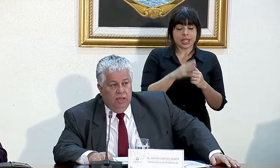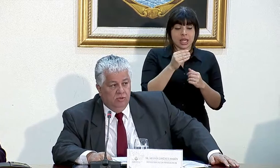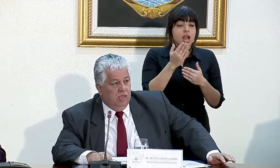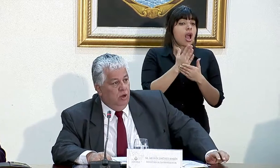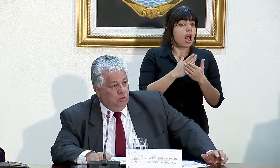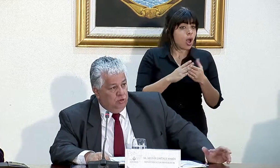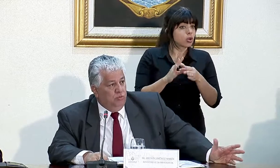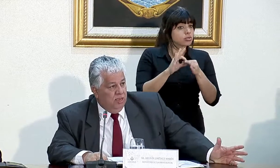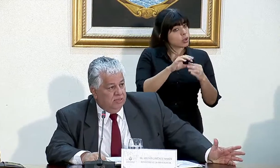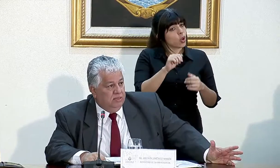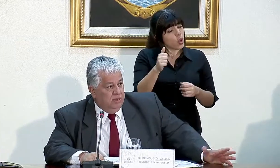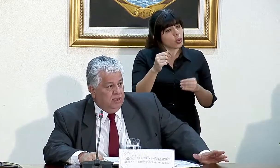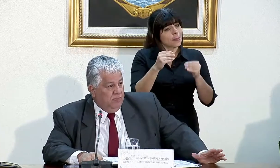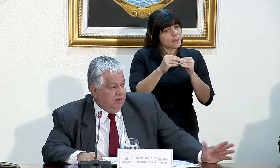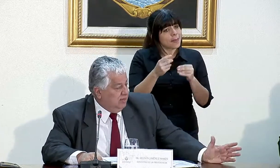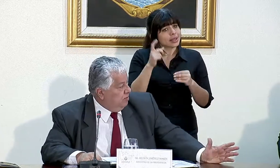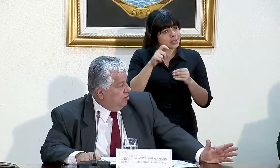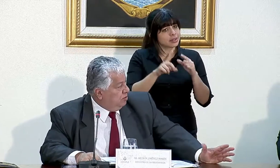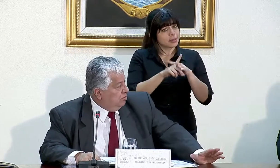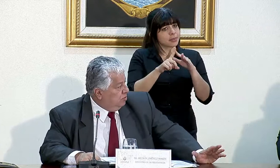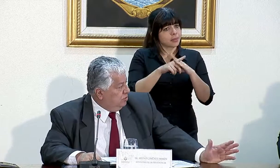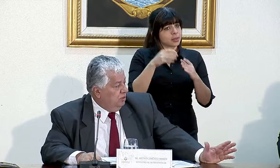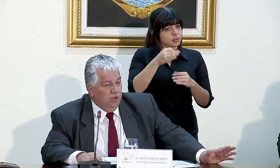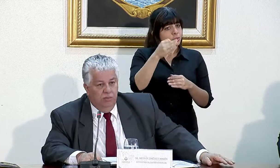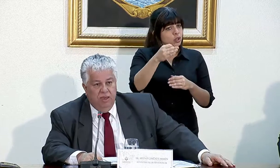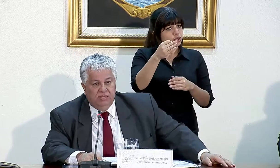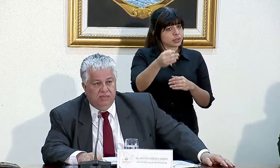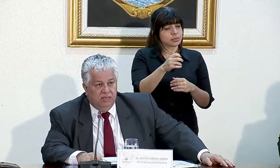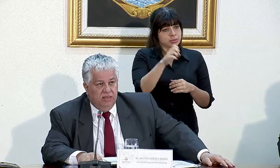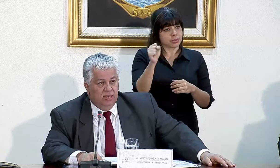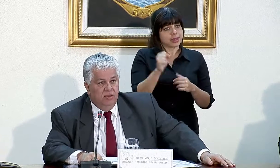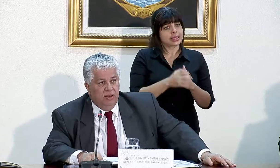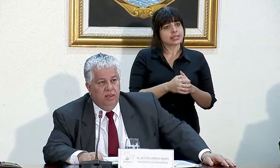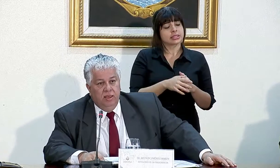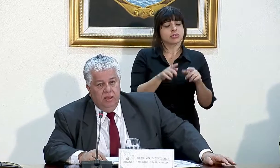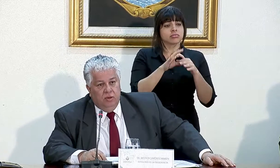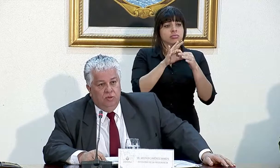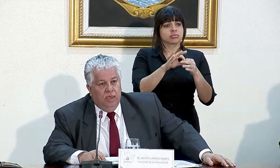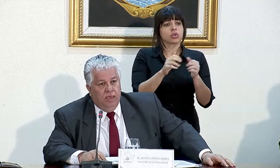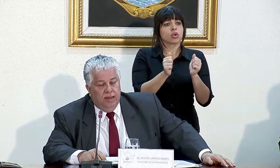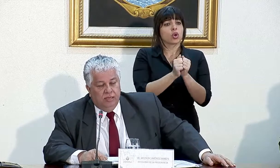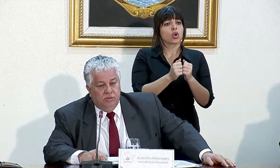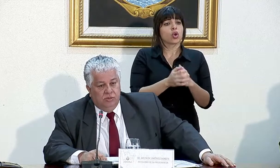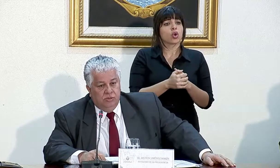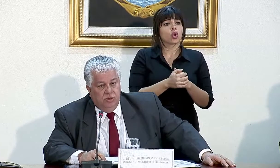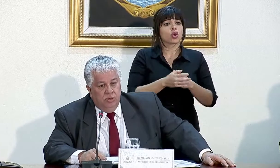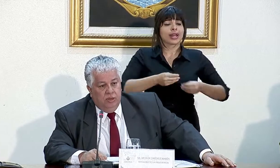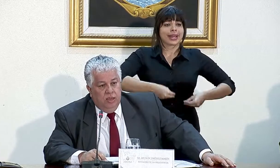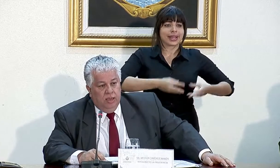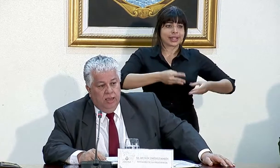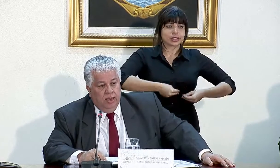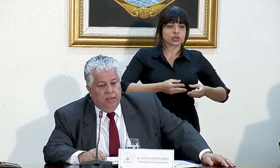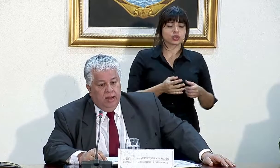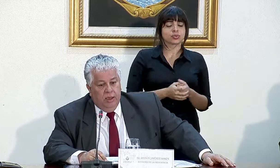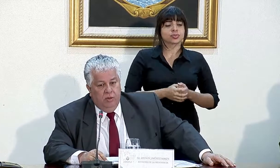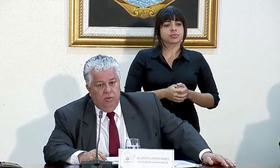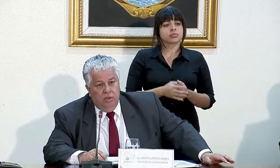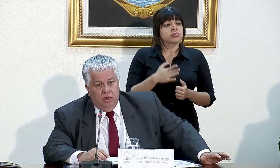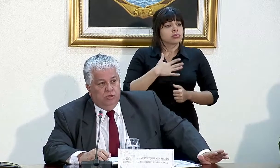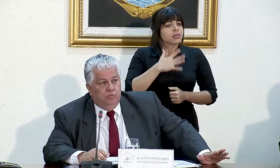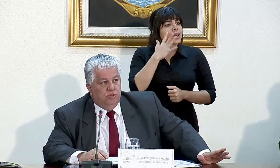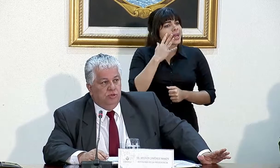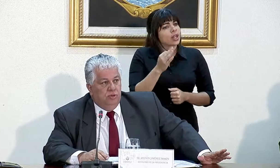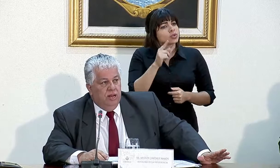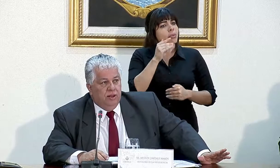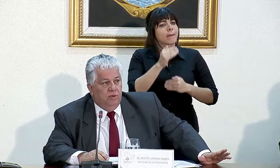aún ligados a otros más que tienen que aparecer en próximos meses, que tienen que ver con egresos, creo